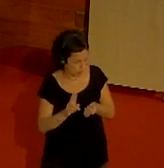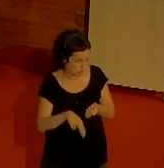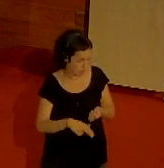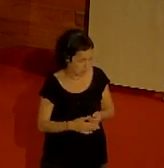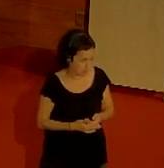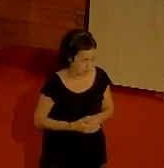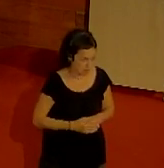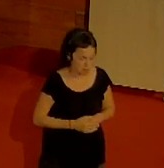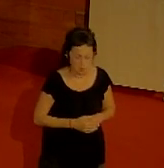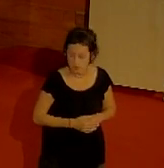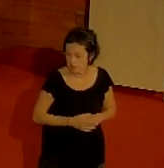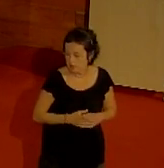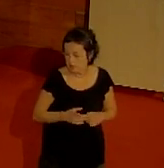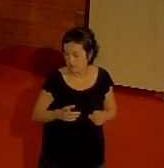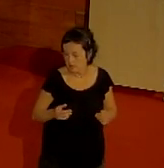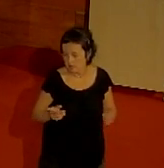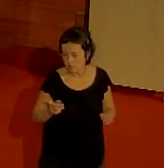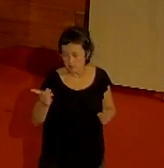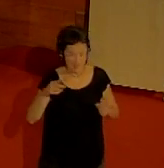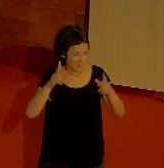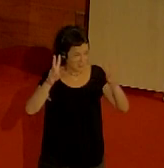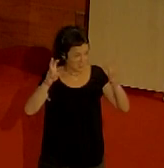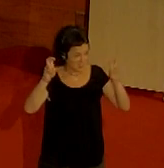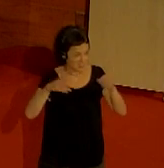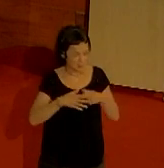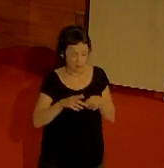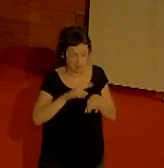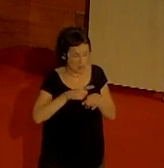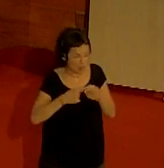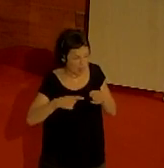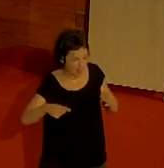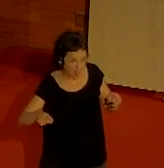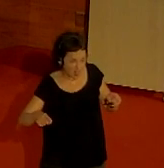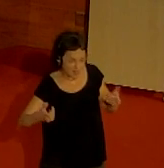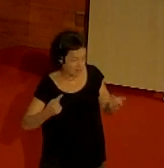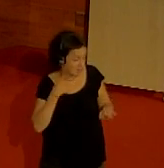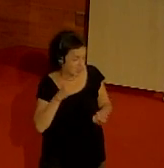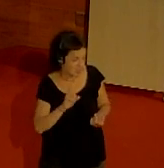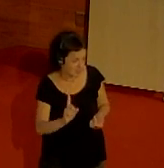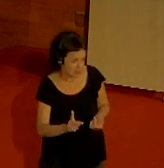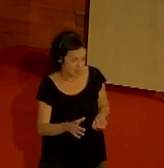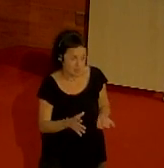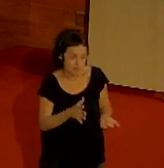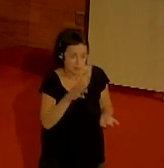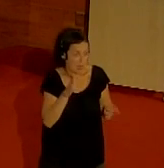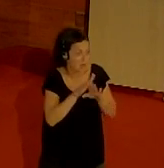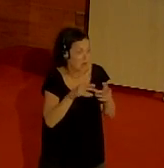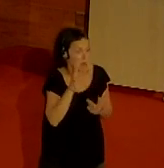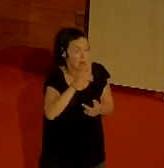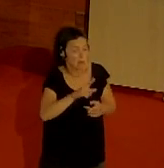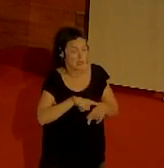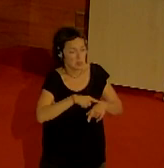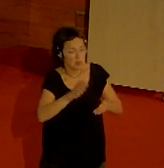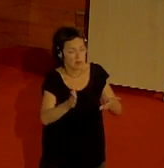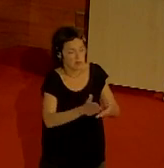la larga distancia nunca pierde. Sobre todo porque como ya no lo ves, pues ha pasado tanto tiempo ya que no... Pero no, pero yo creo en